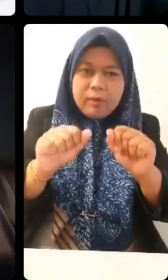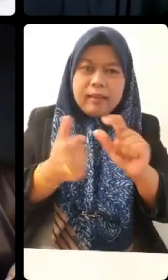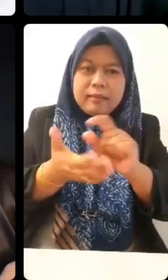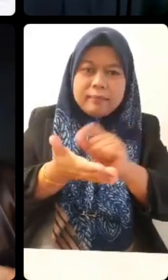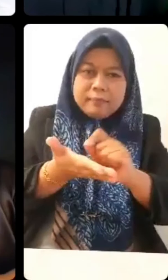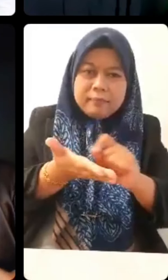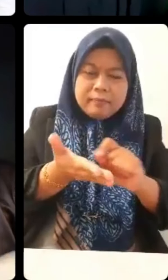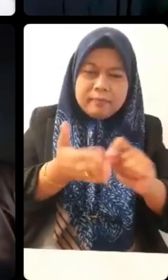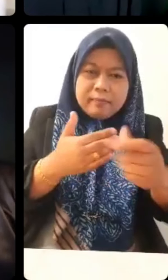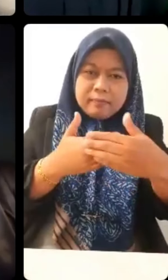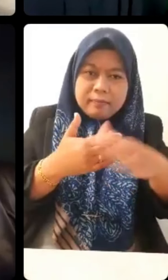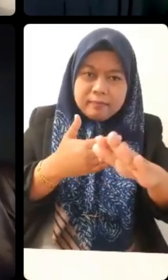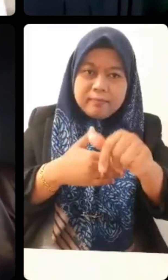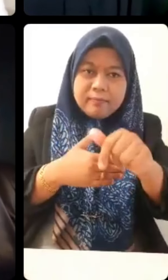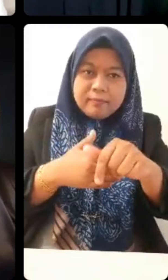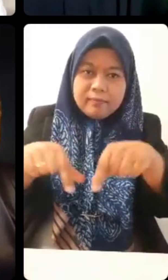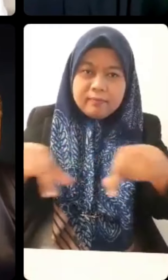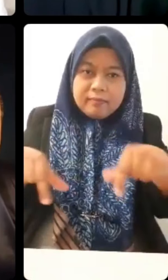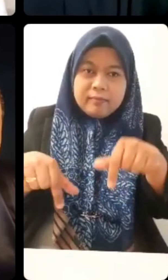bawah.